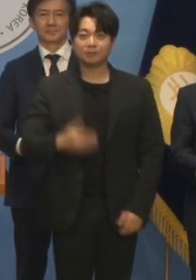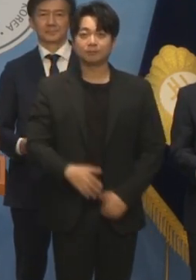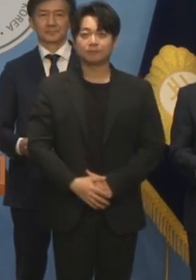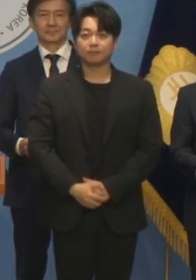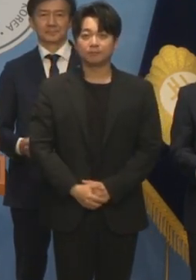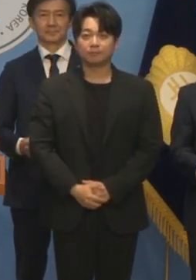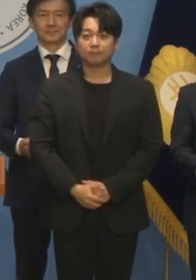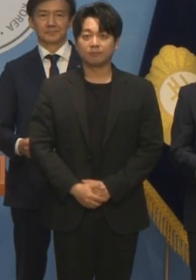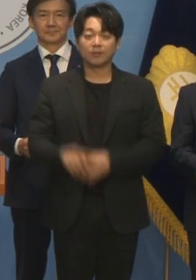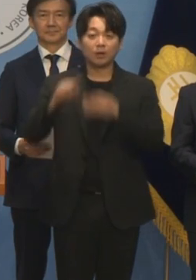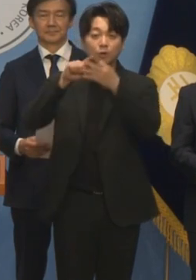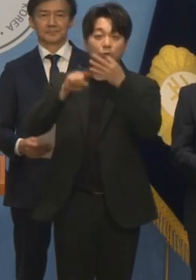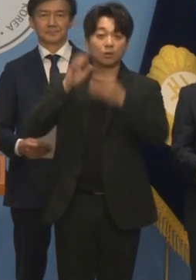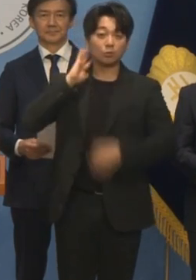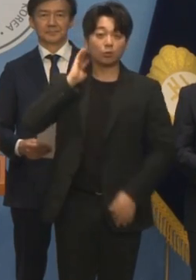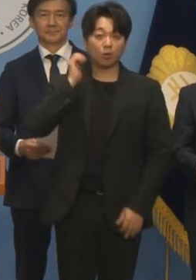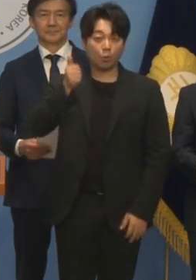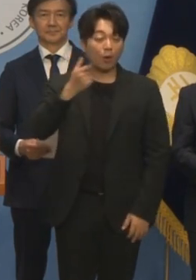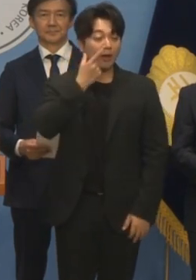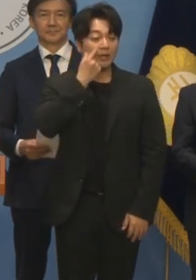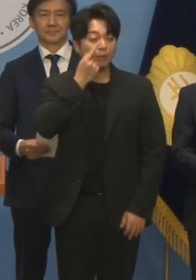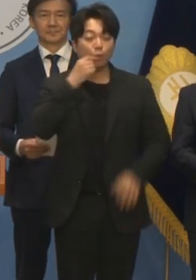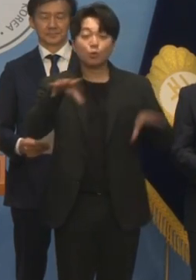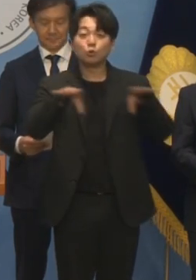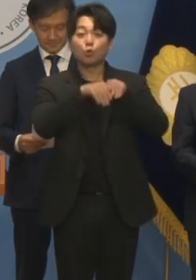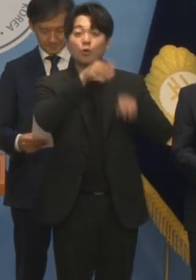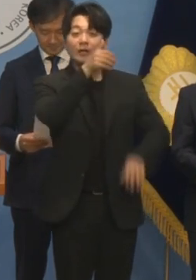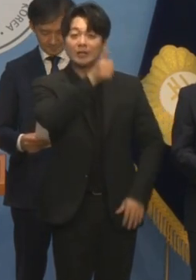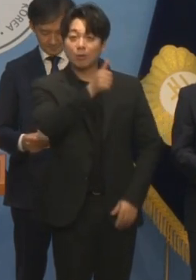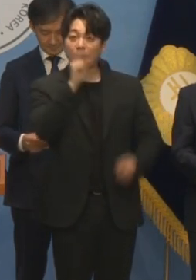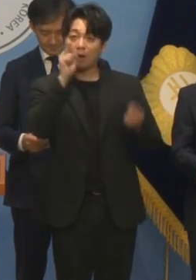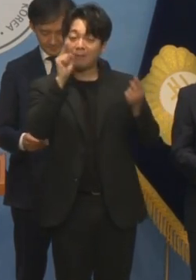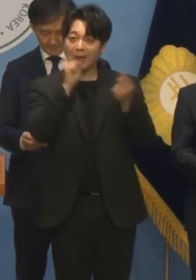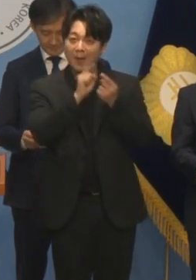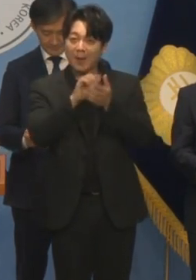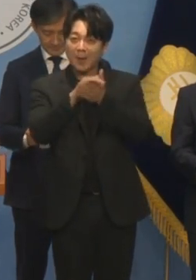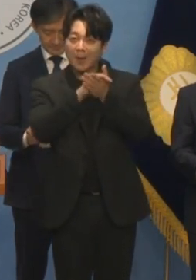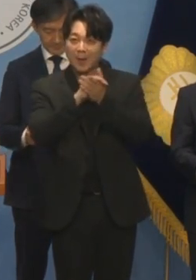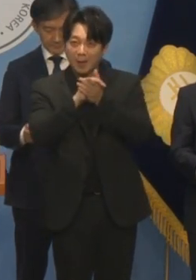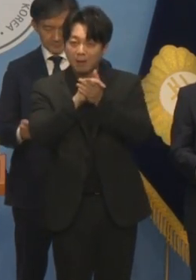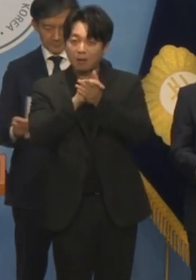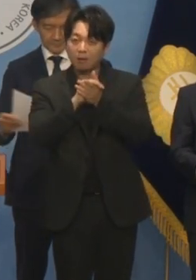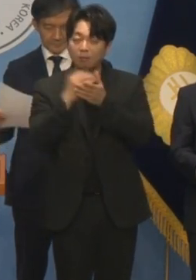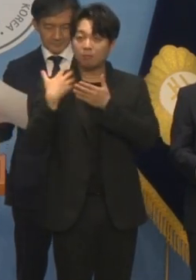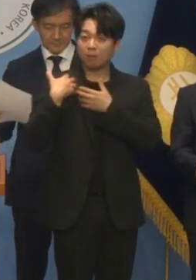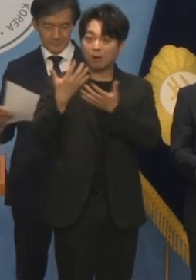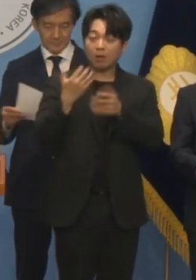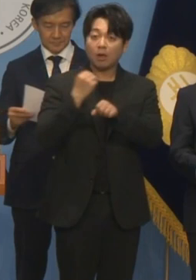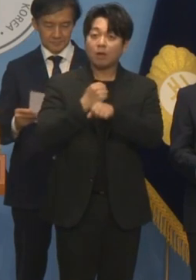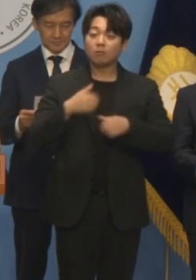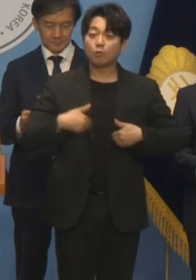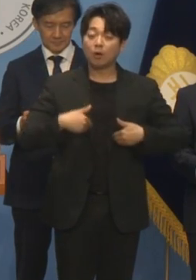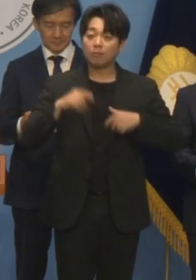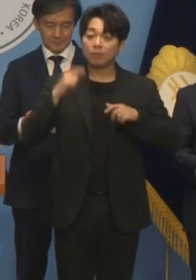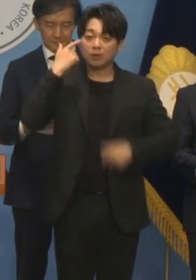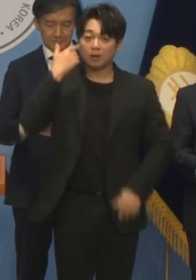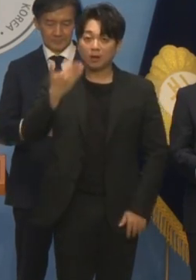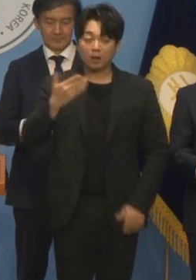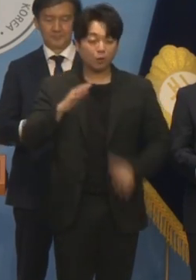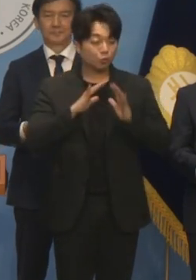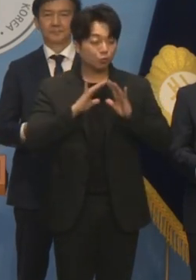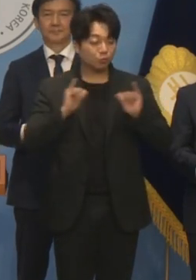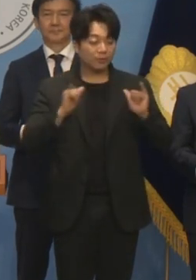일본 총리의 친분을 해칠 일은 뭐든 막아야 하는 겁니까? 국익쯤은 희생해도 된다는 것입니까?